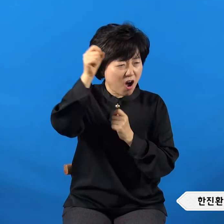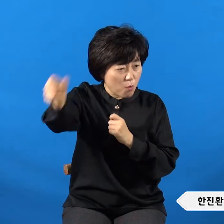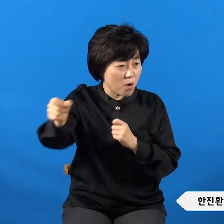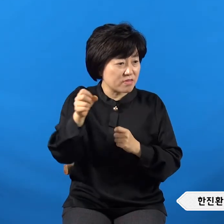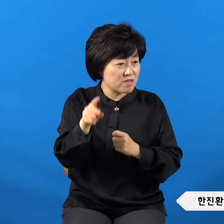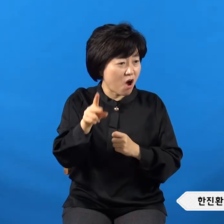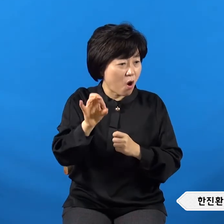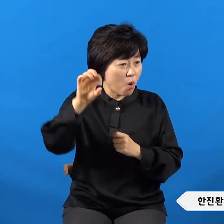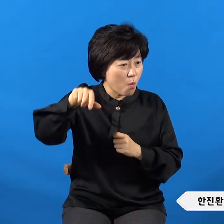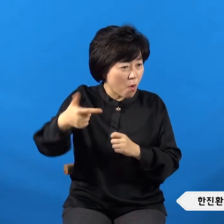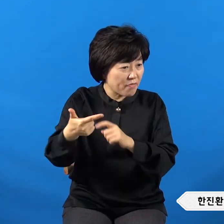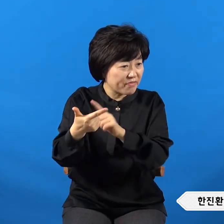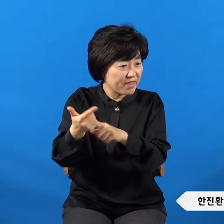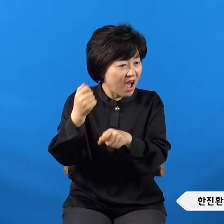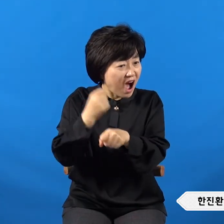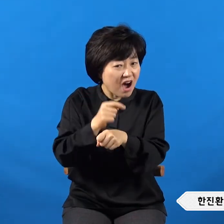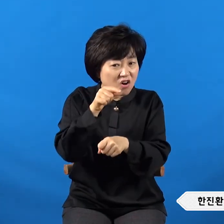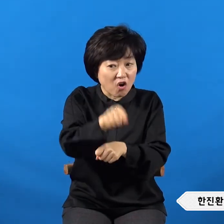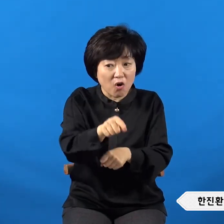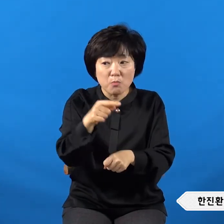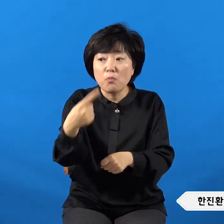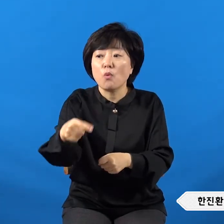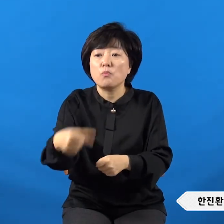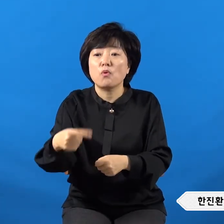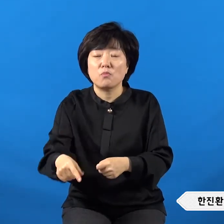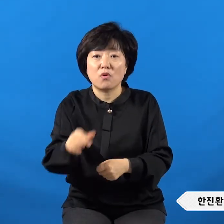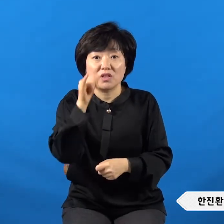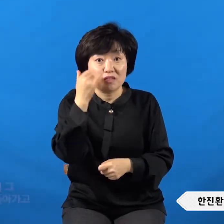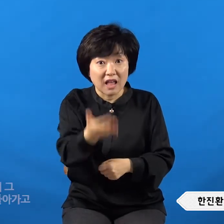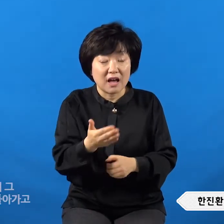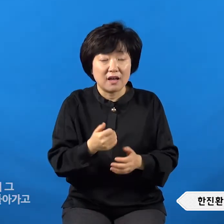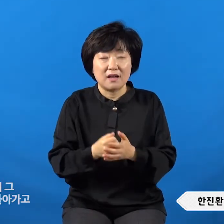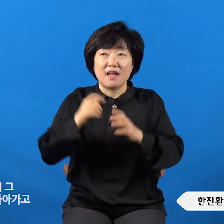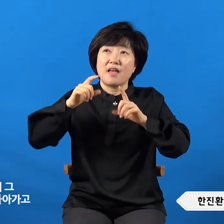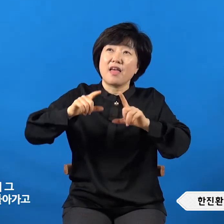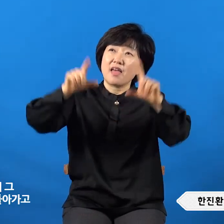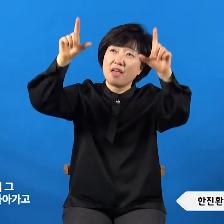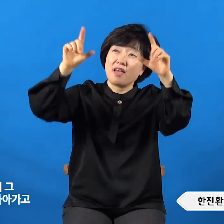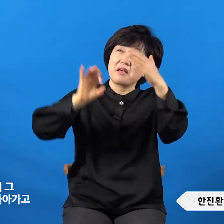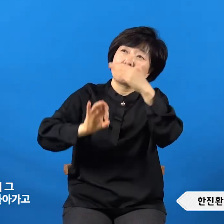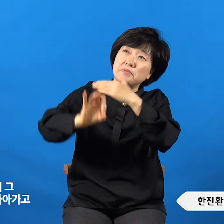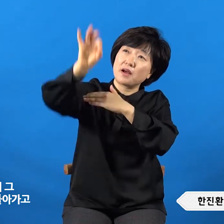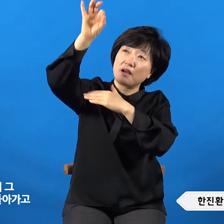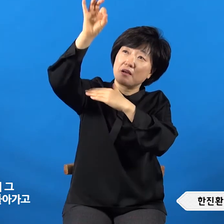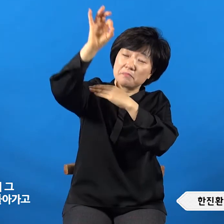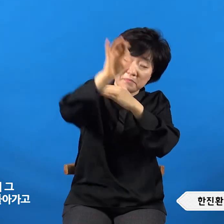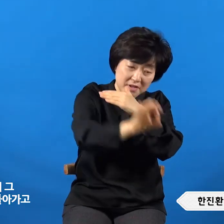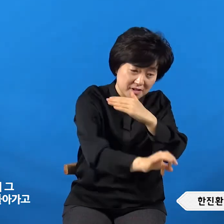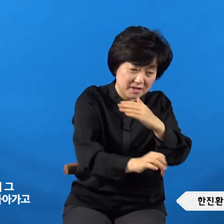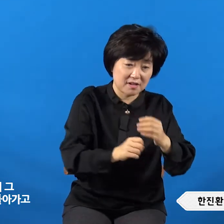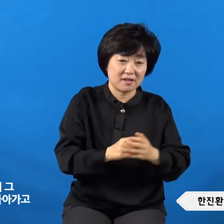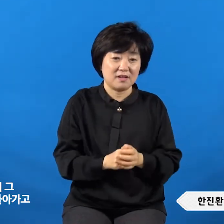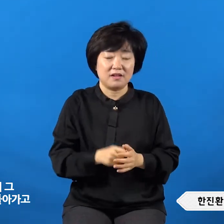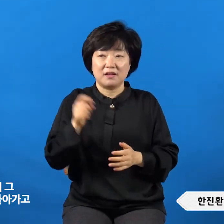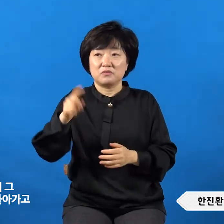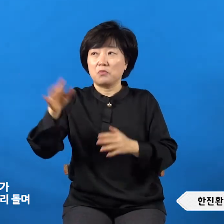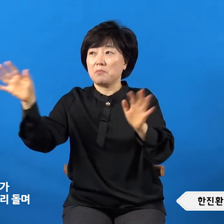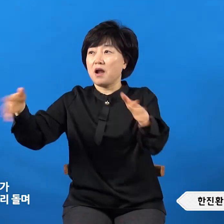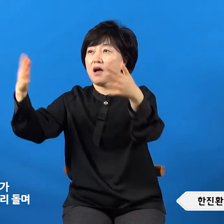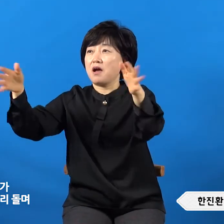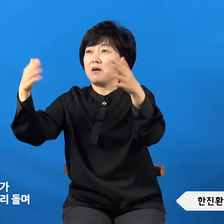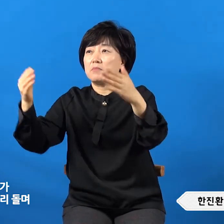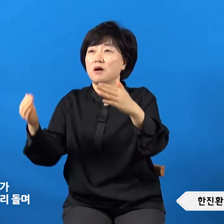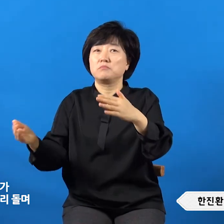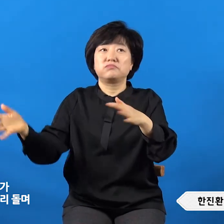있는가? 5절부터 보면 해는 뜨고 해는 지되 그 떴던 곳으로 빨리 돌아가고 바람은